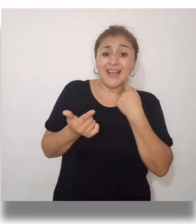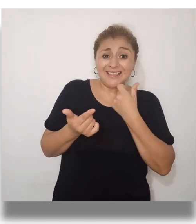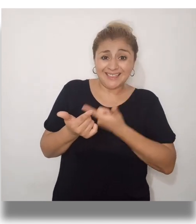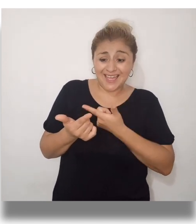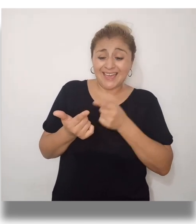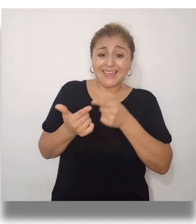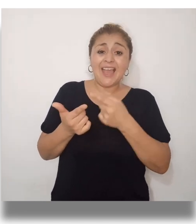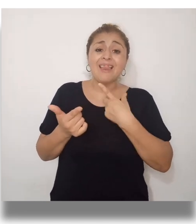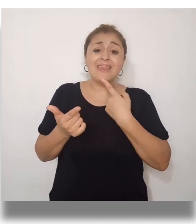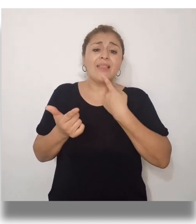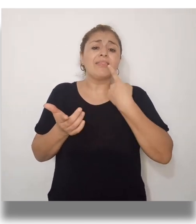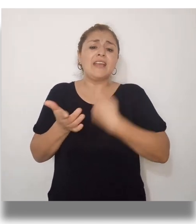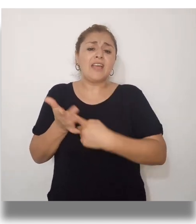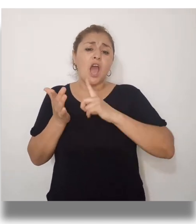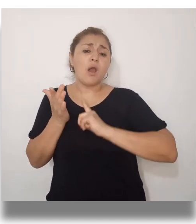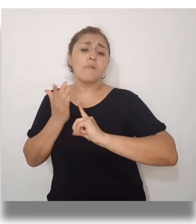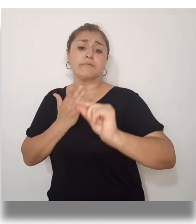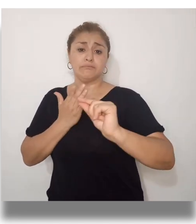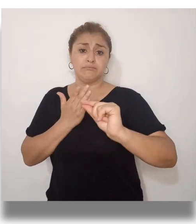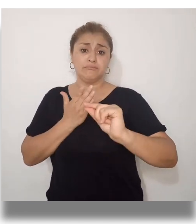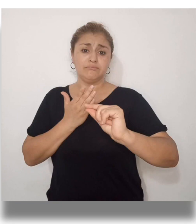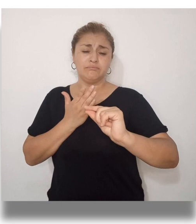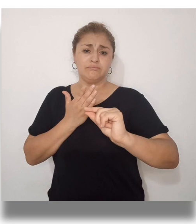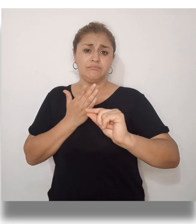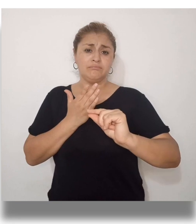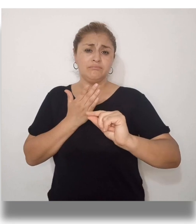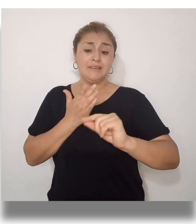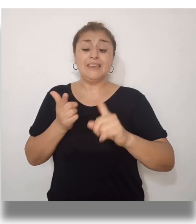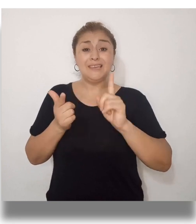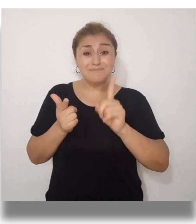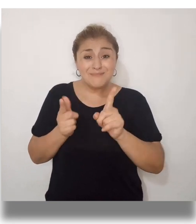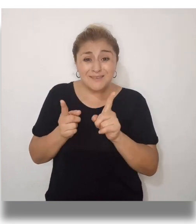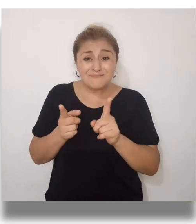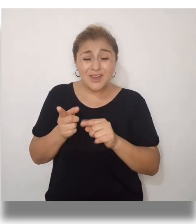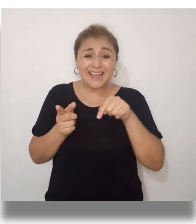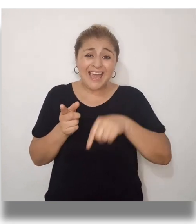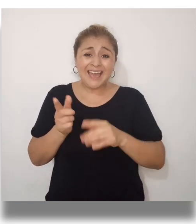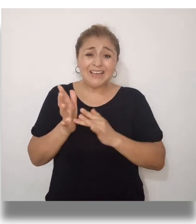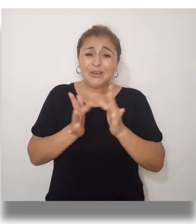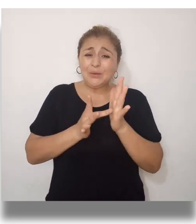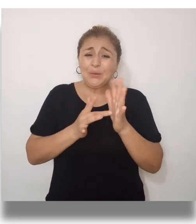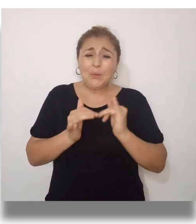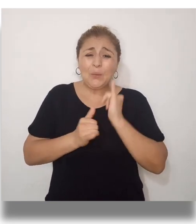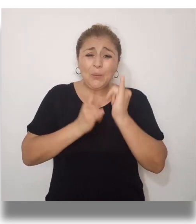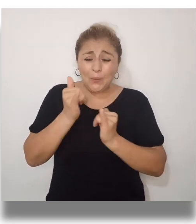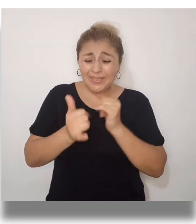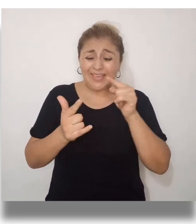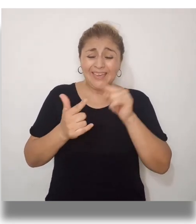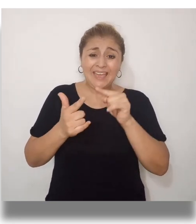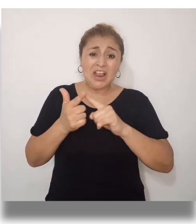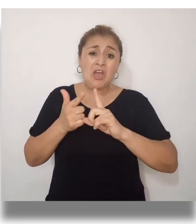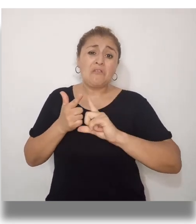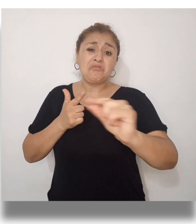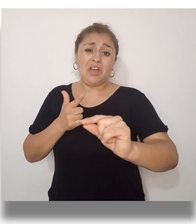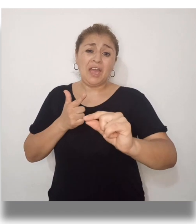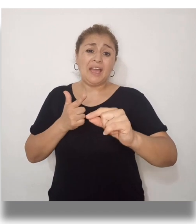la casa y dijo Jesús que vivió perdidamente y malgastó todo